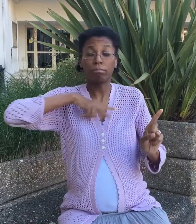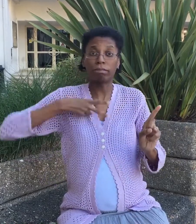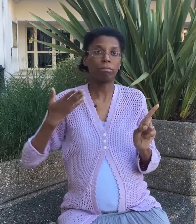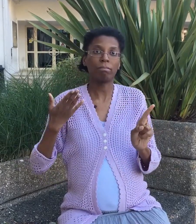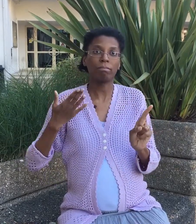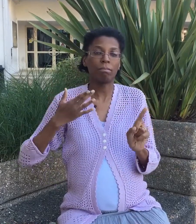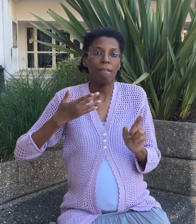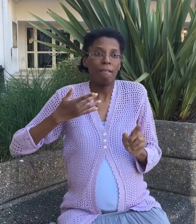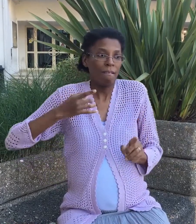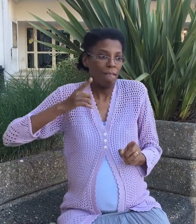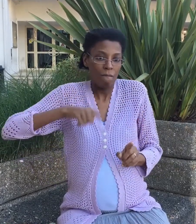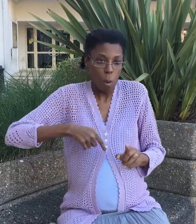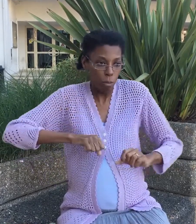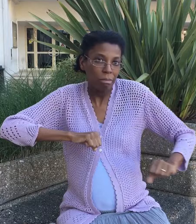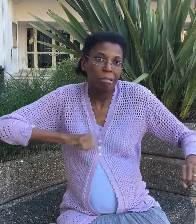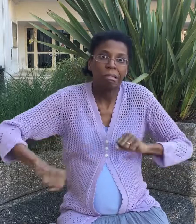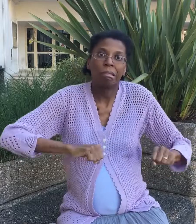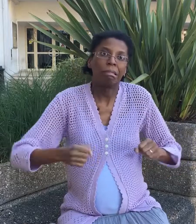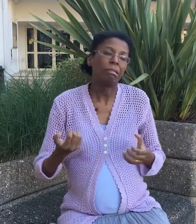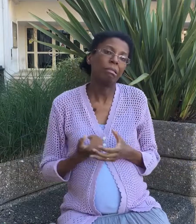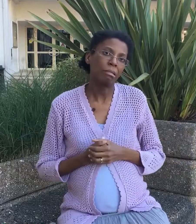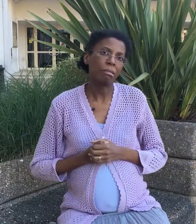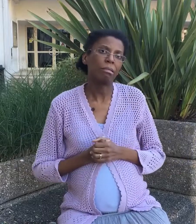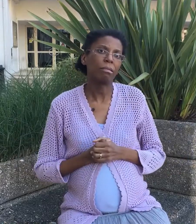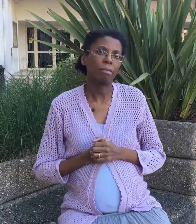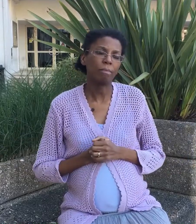Montrons-nous efficaces dans la réalisation de cette mission.